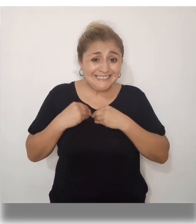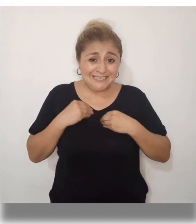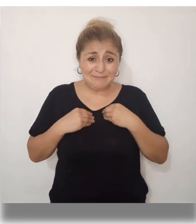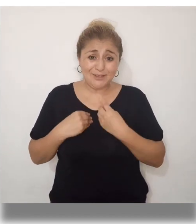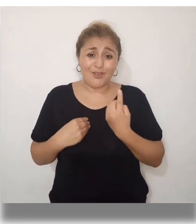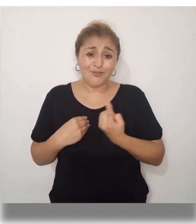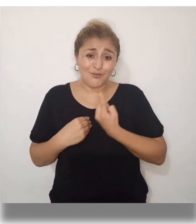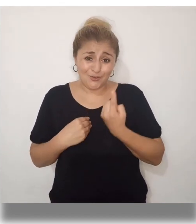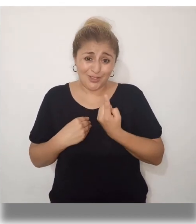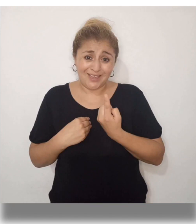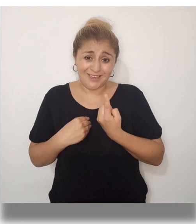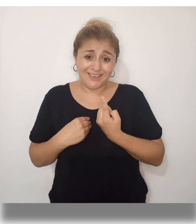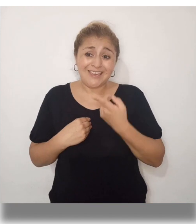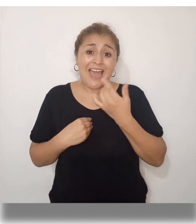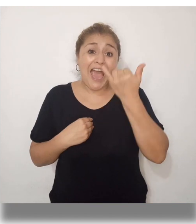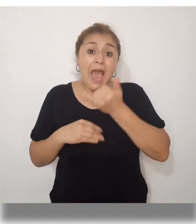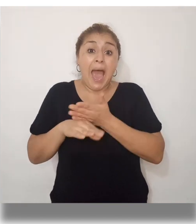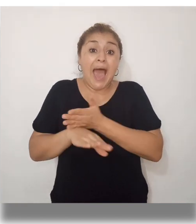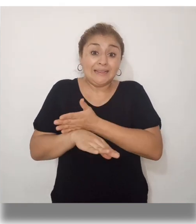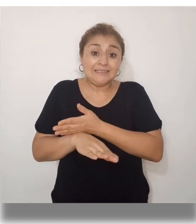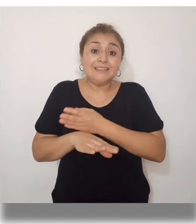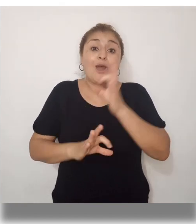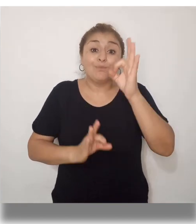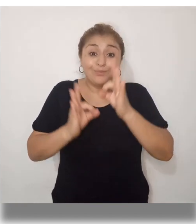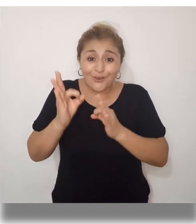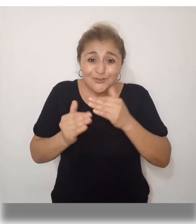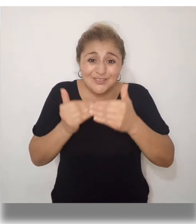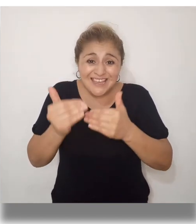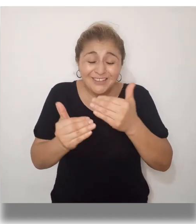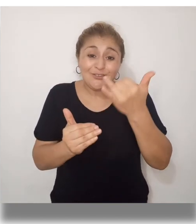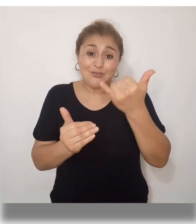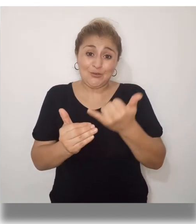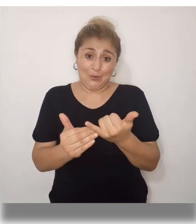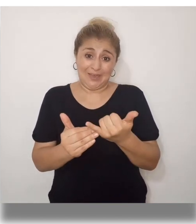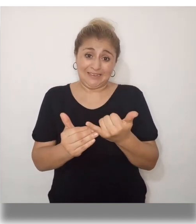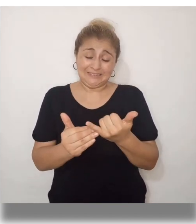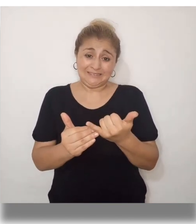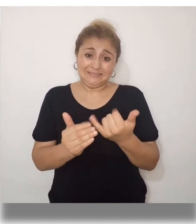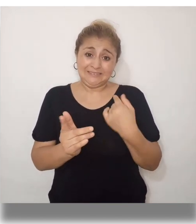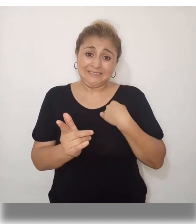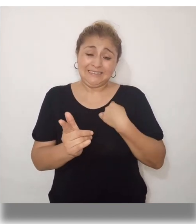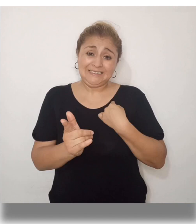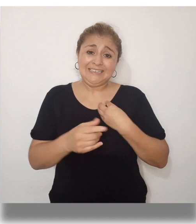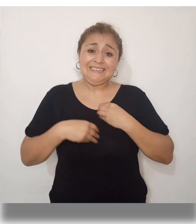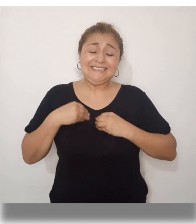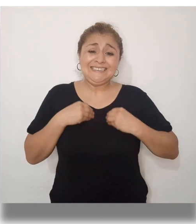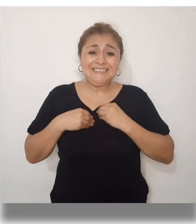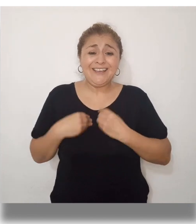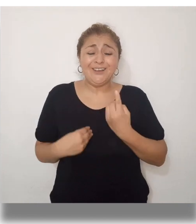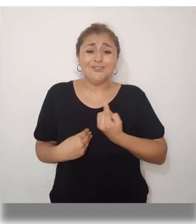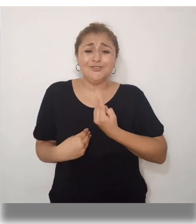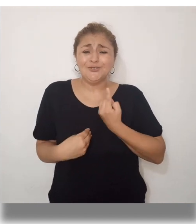va a terminar en la soledad esta soledad que se siente esta soledad es la